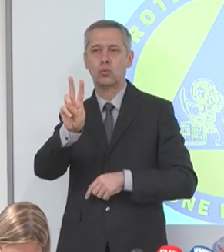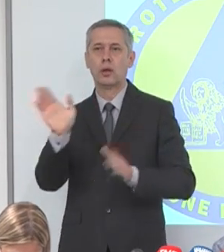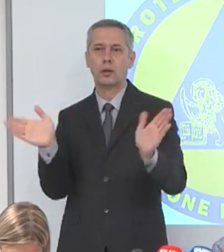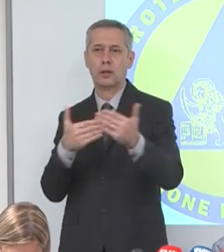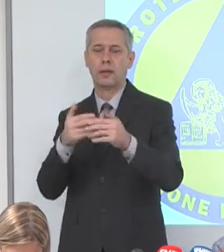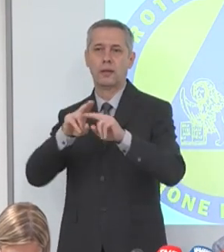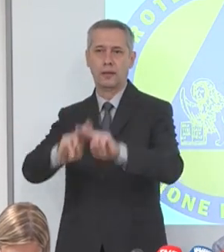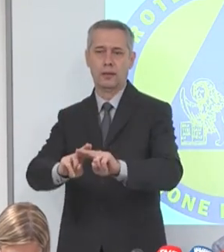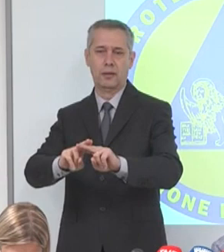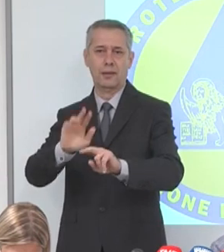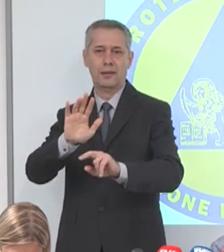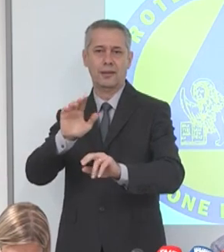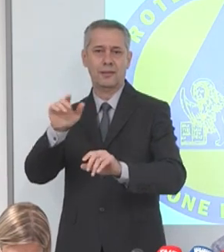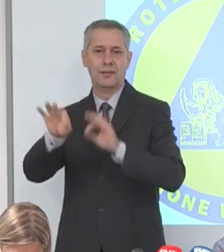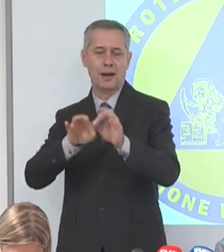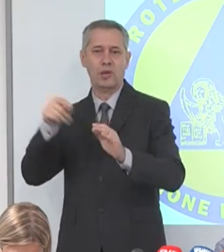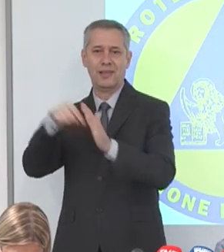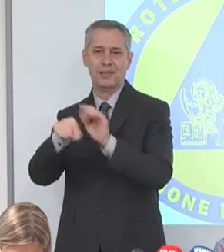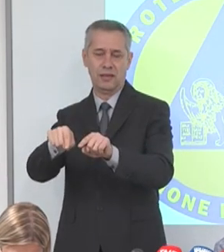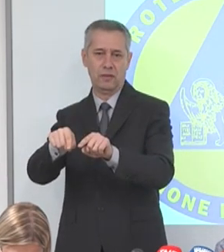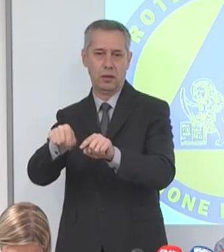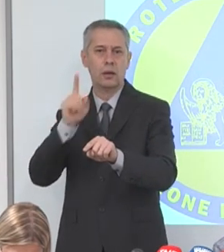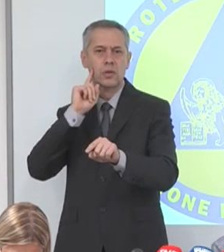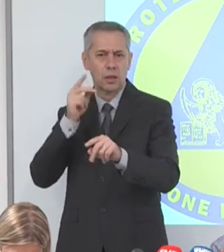intensiva, ma se ci togliessimo tutti i